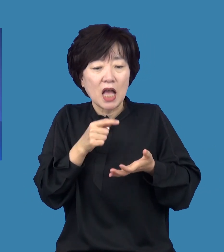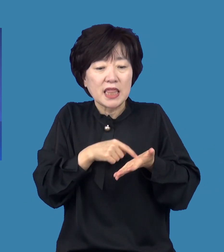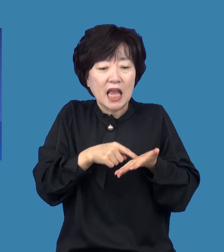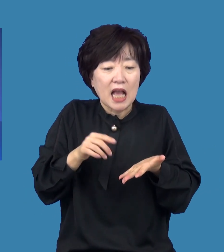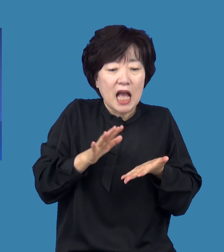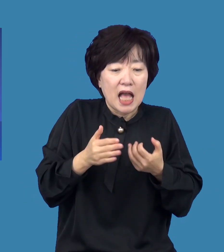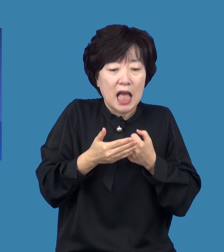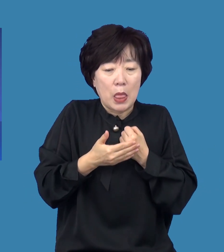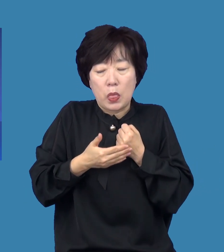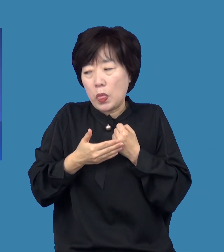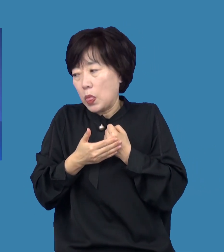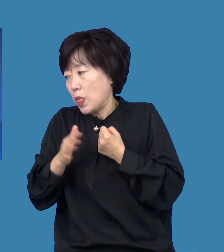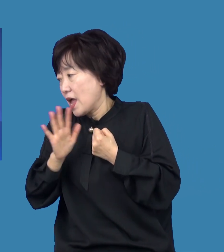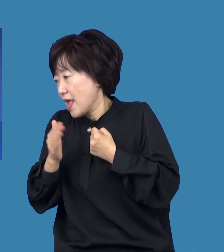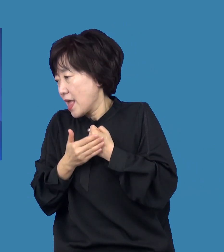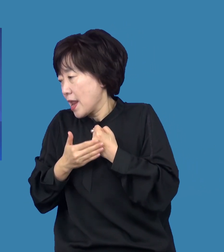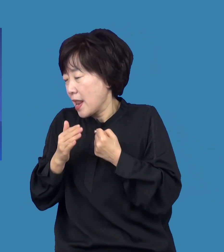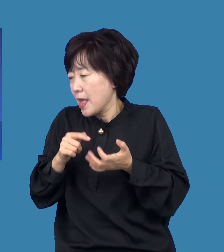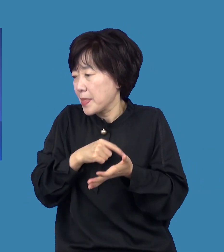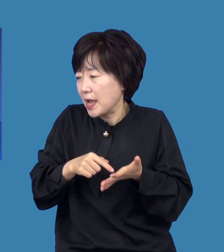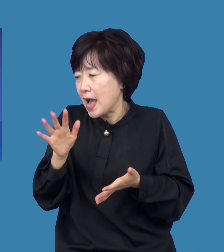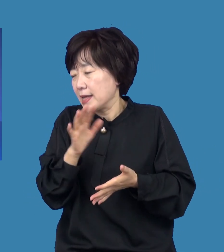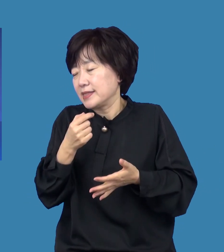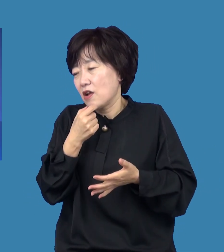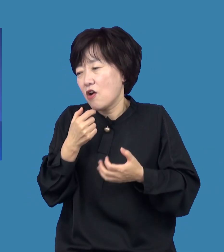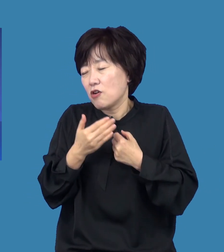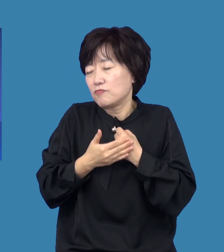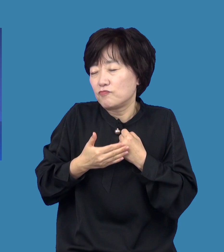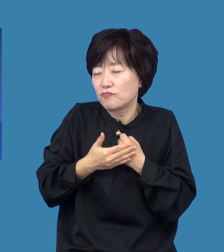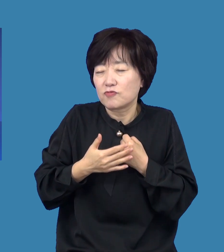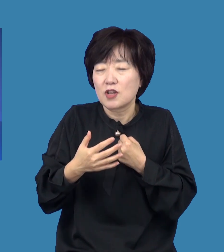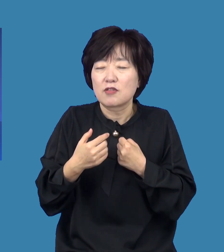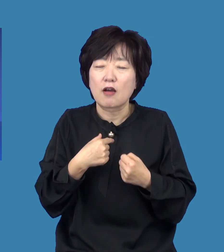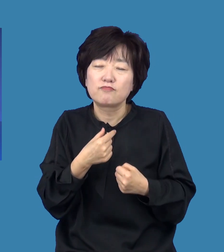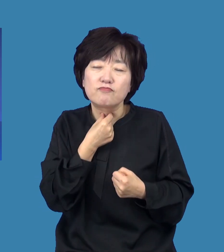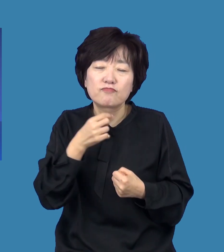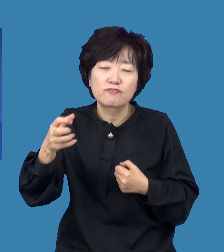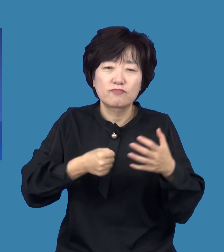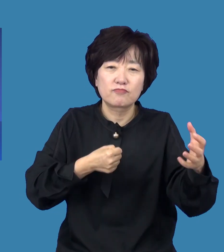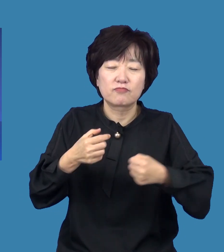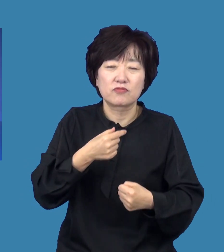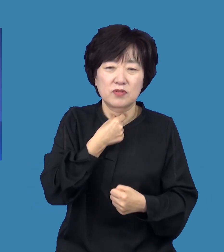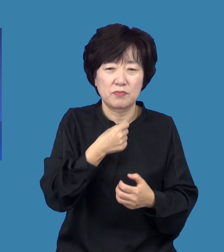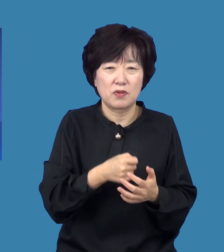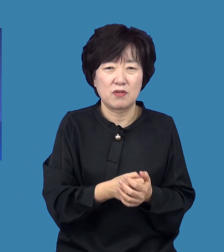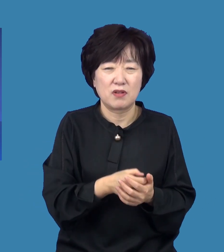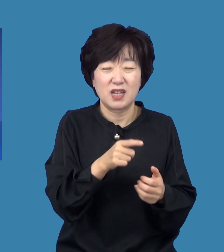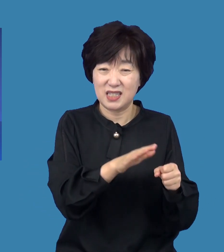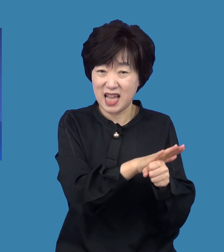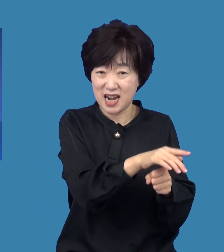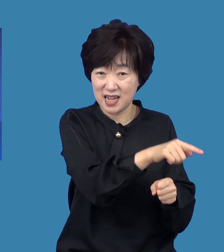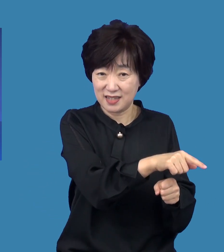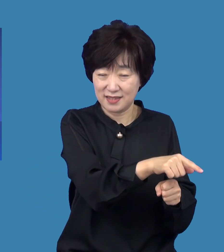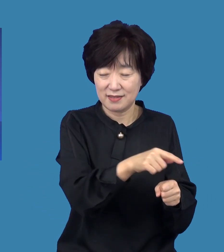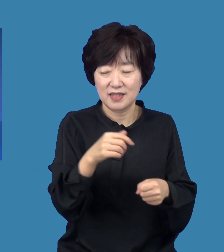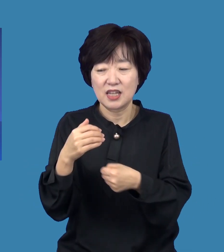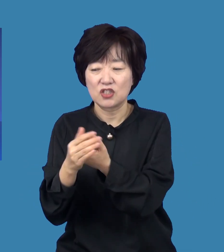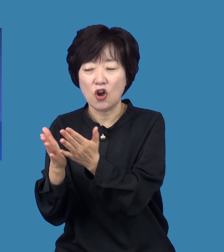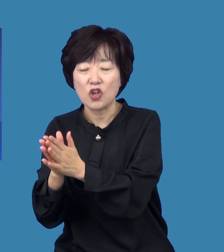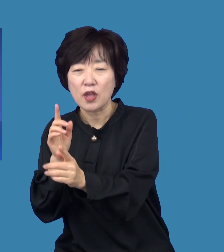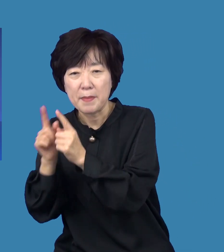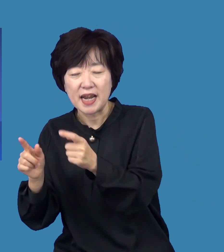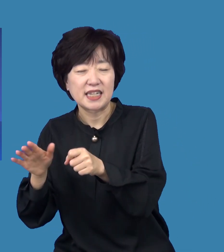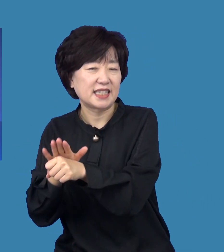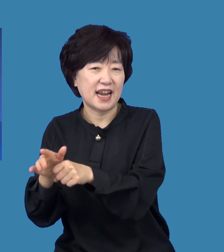그래. 아무 대가도 안 치르고 누리는 것만 누리려고 그래. 그런 사랑은 여러분 성경이 얘기하는 사랑이 아니에요.